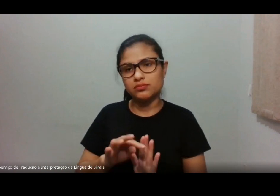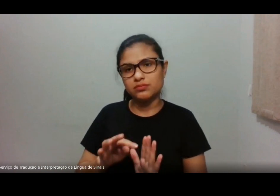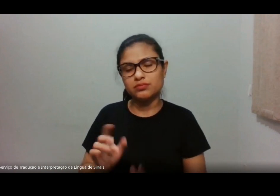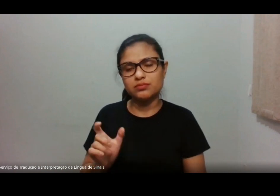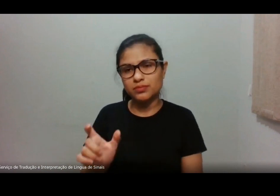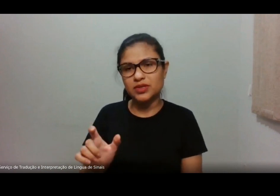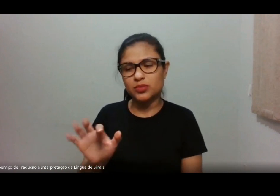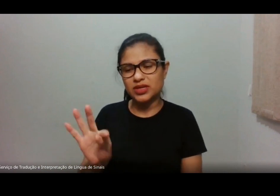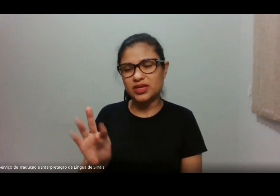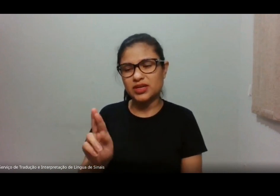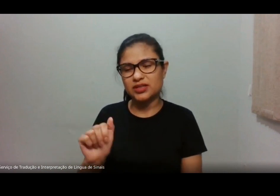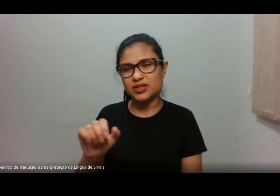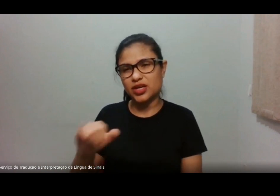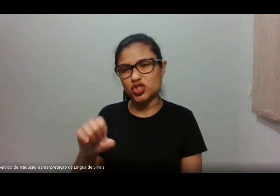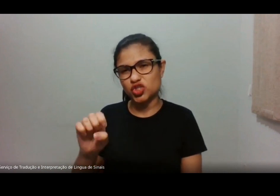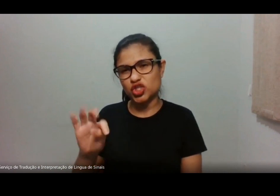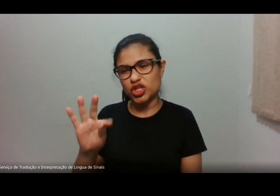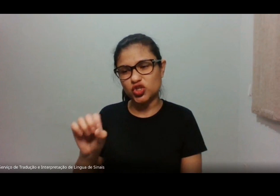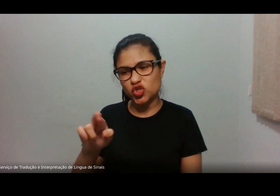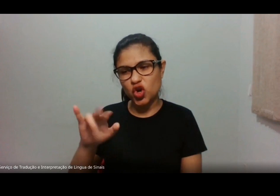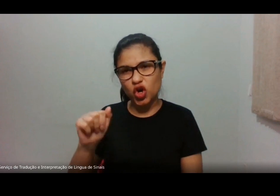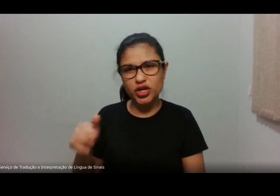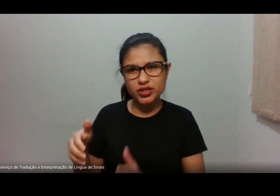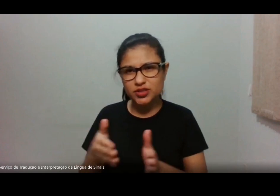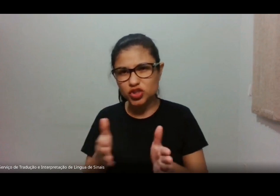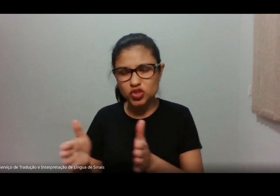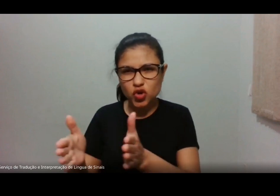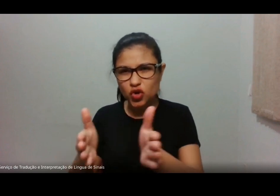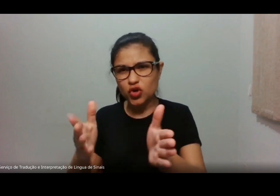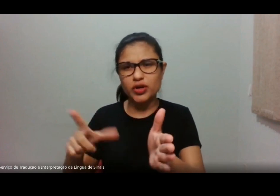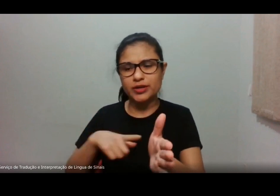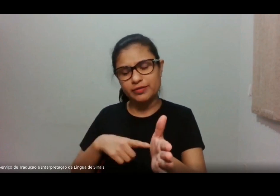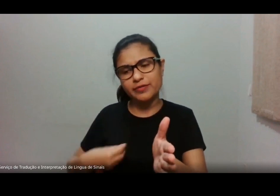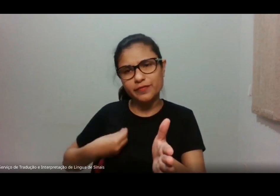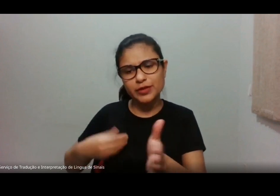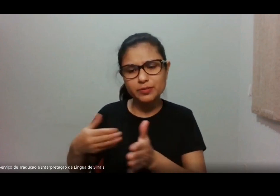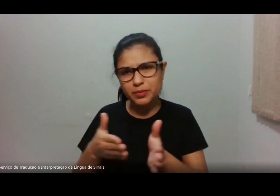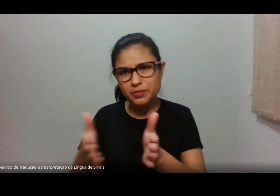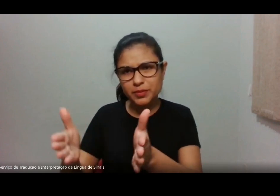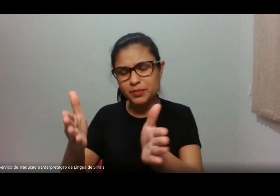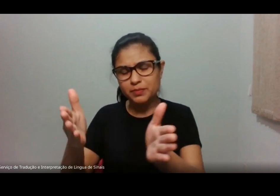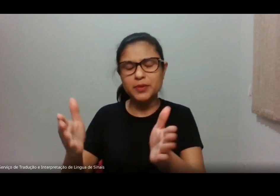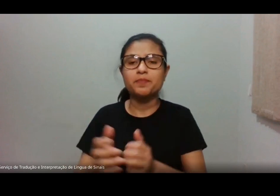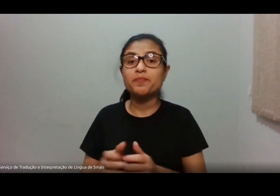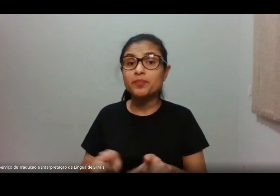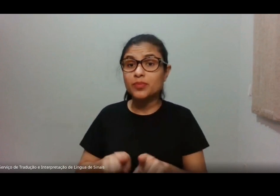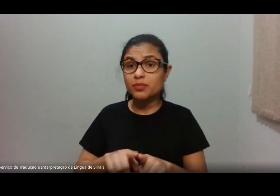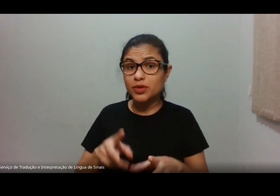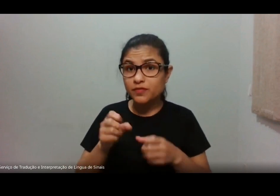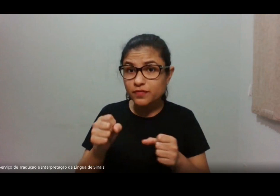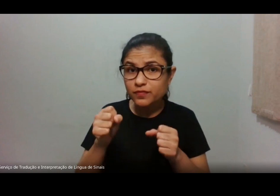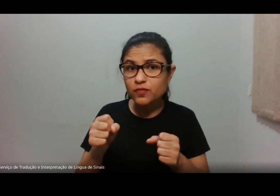sugerir o termo trajetória. A maior parte das existências são sacudidas por forças coletivas,